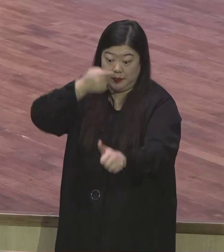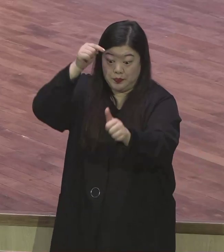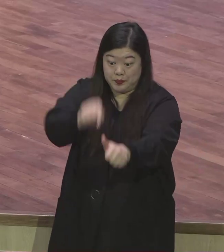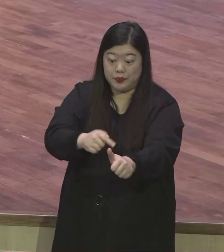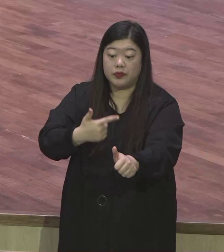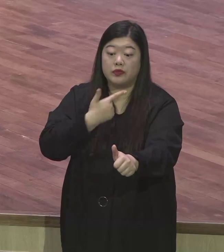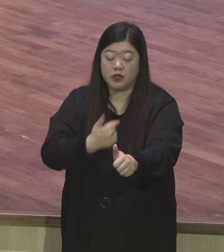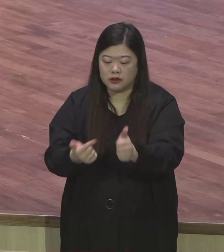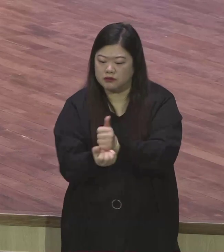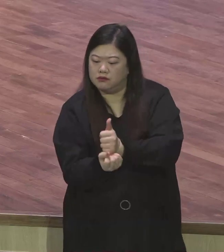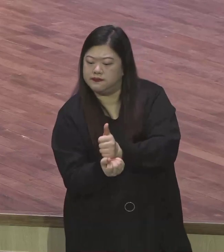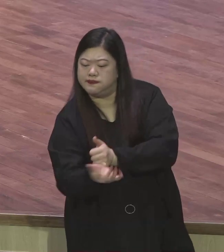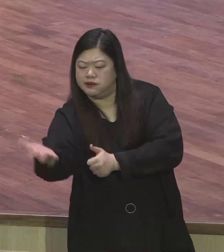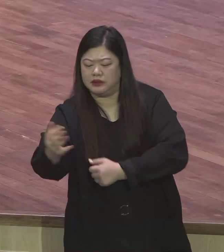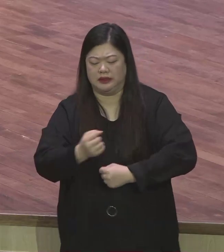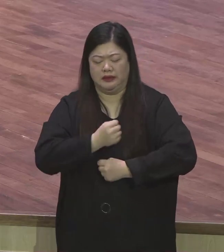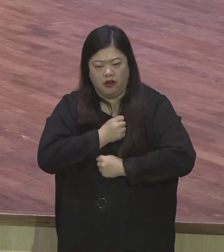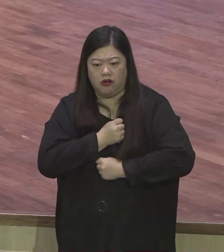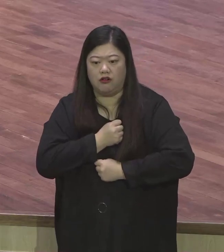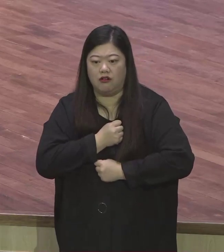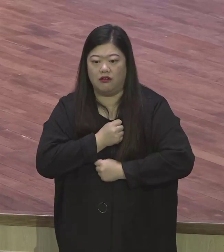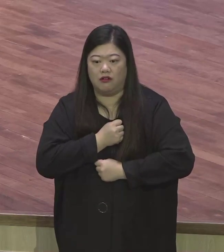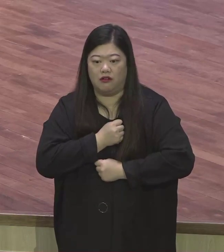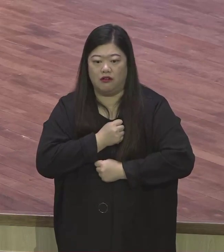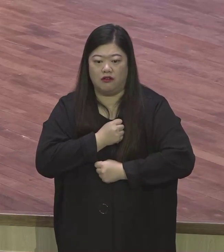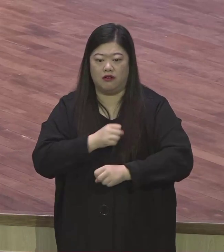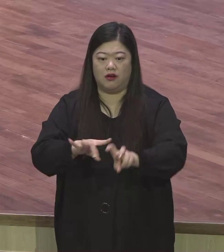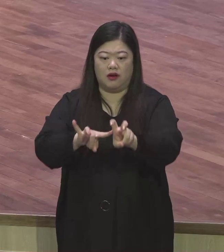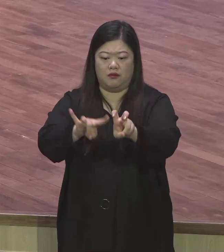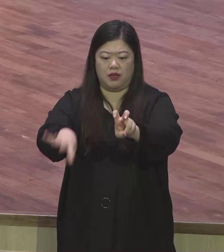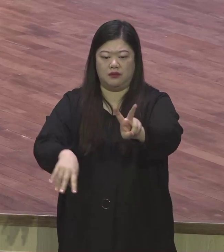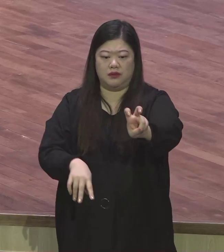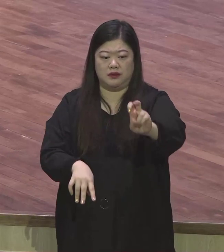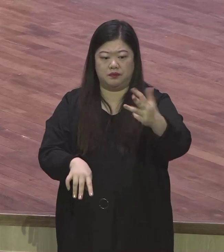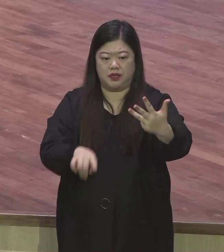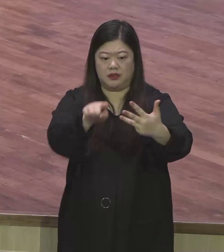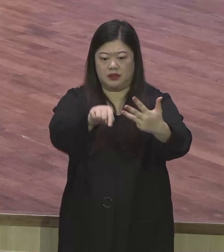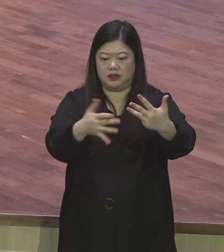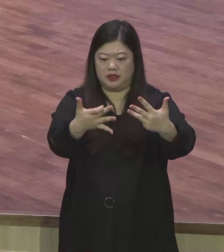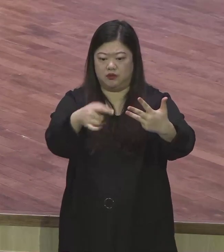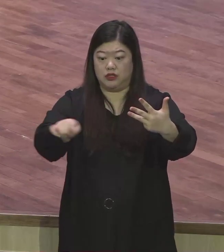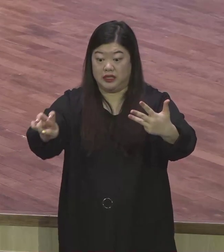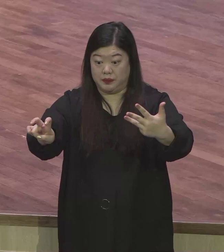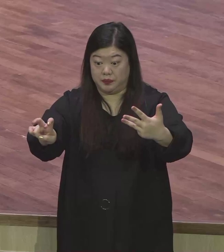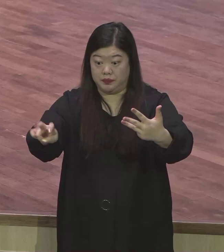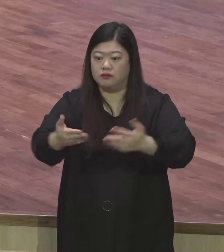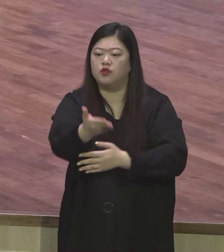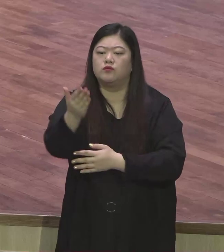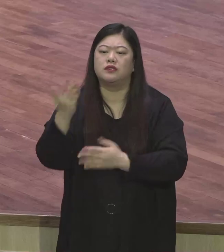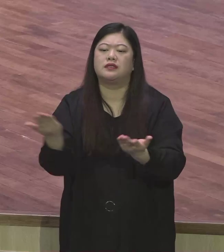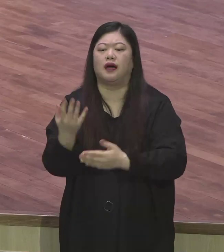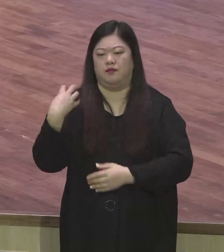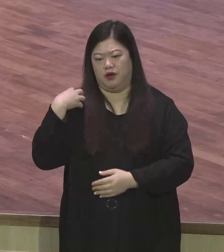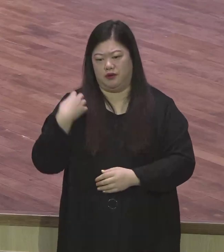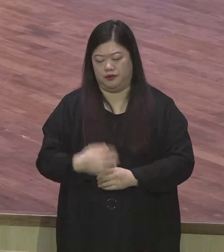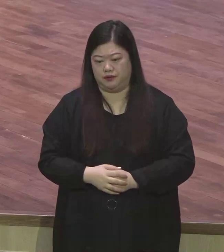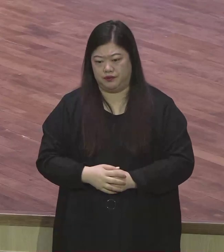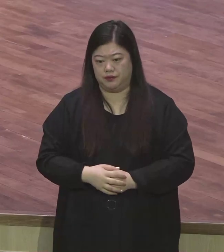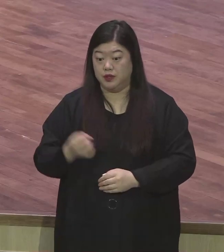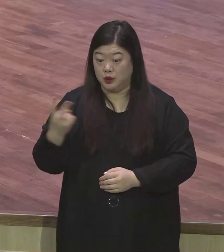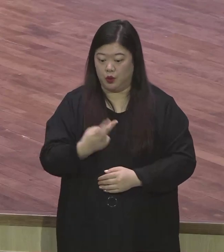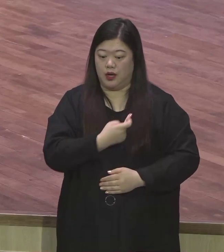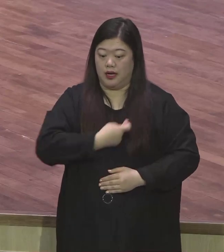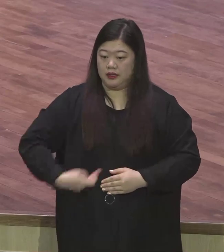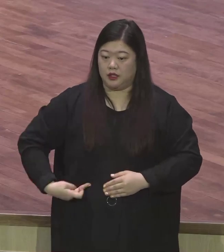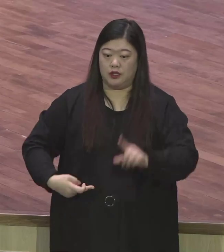지키게 하라고 하는 이 말씀이 우리에게 주신 영광스러운 사명입니다. 사도행전 1장 8절 오직